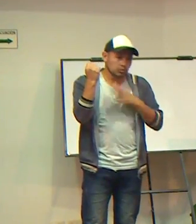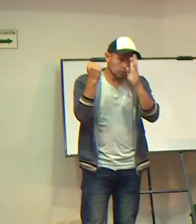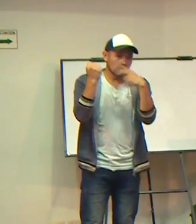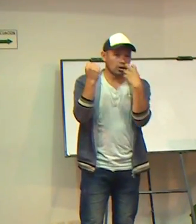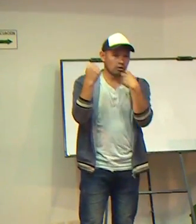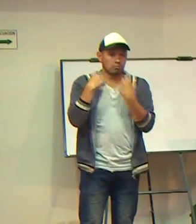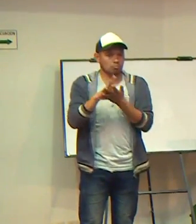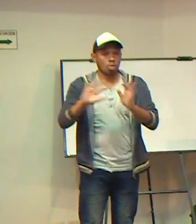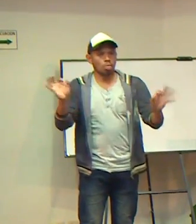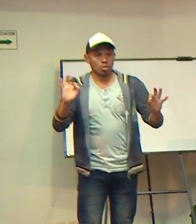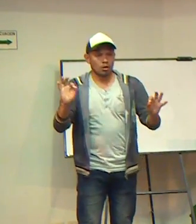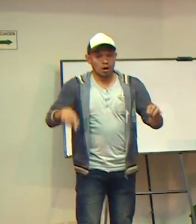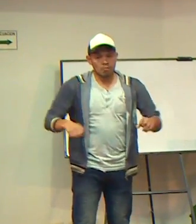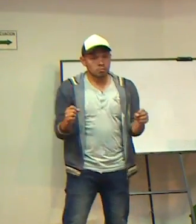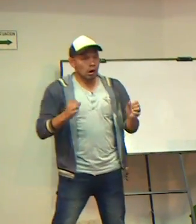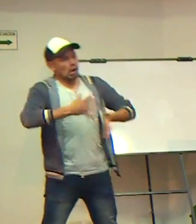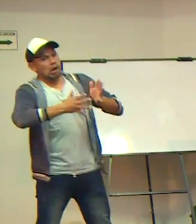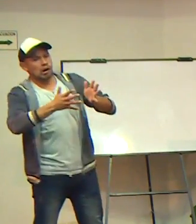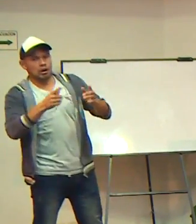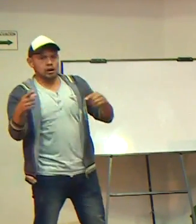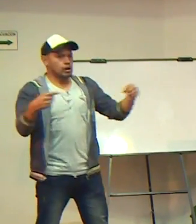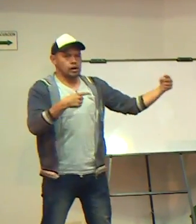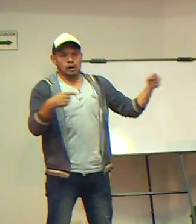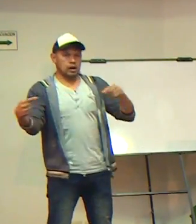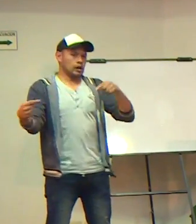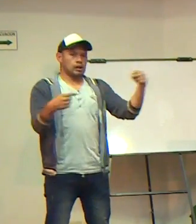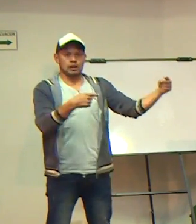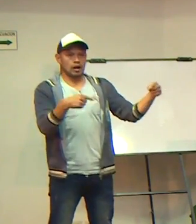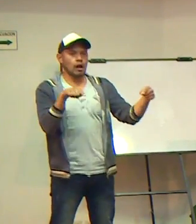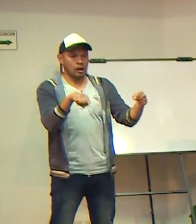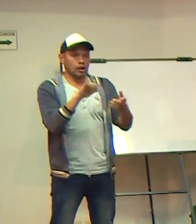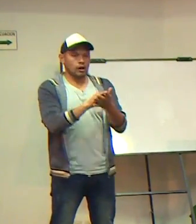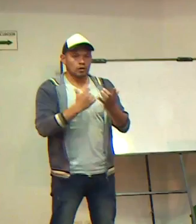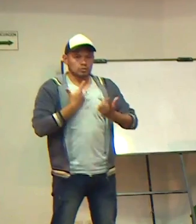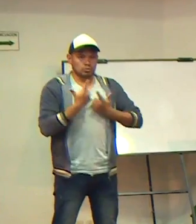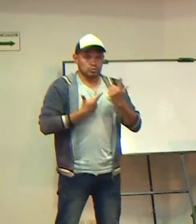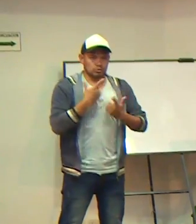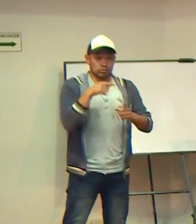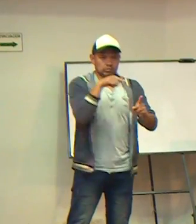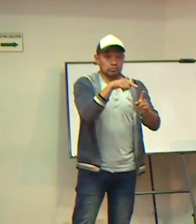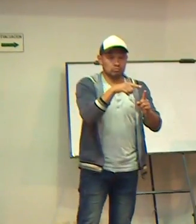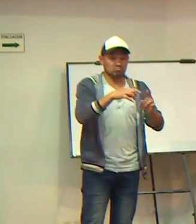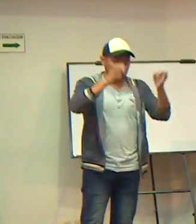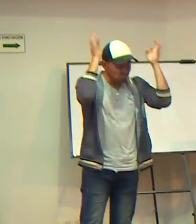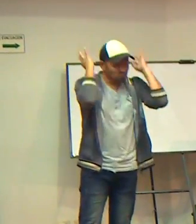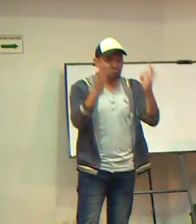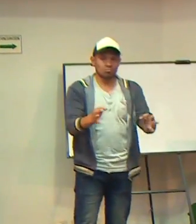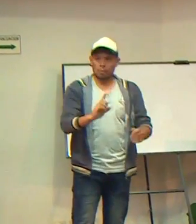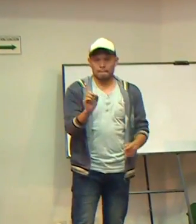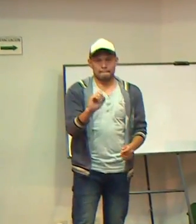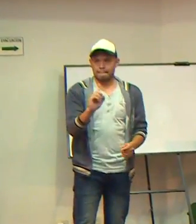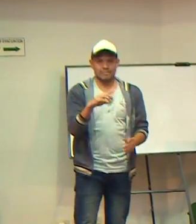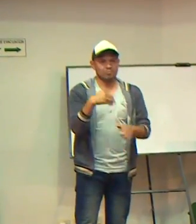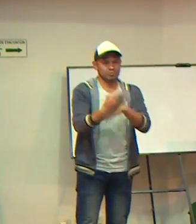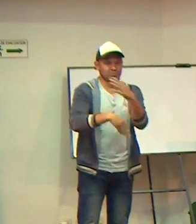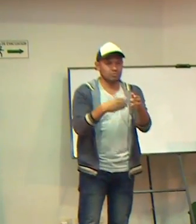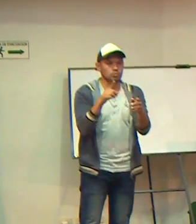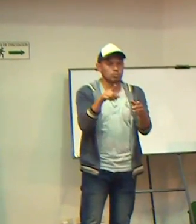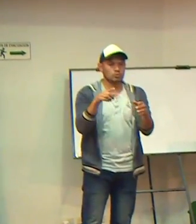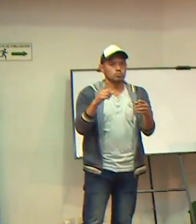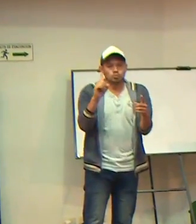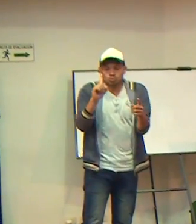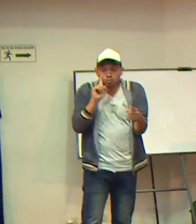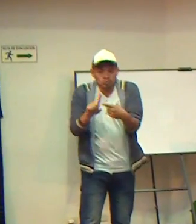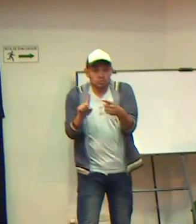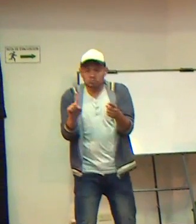cómo las personas que tenían implante o eran oralizadas presentaron ciertas tensiones con nosotros, con las personas sordas. Pero